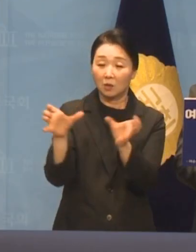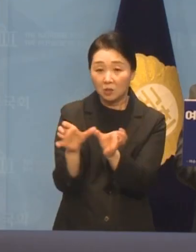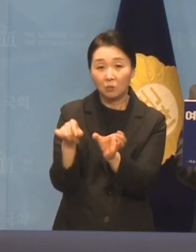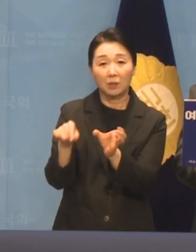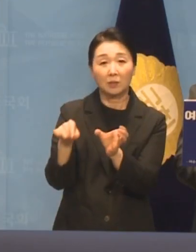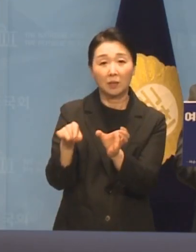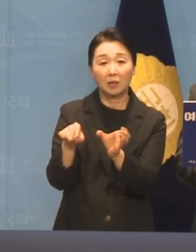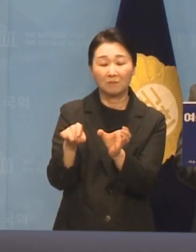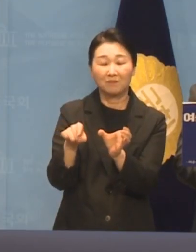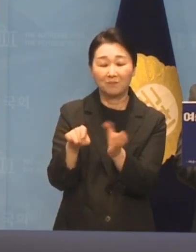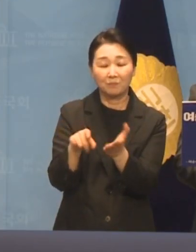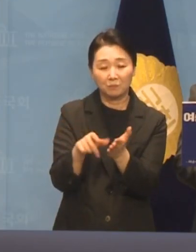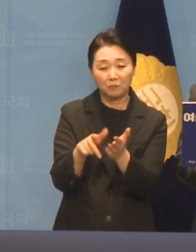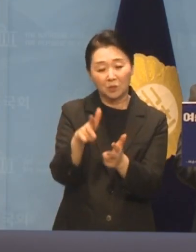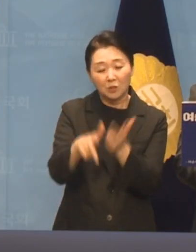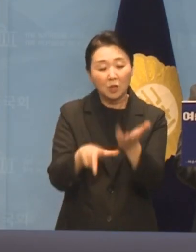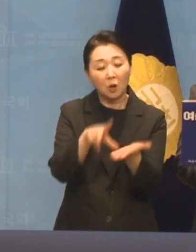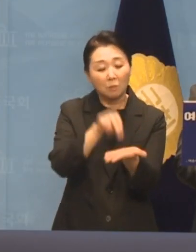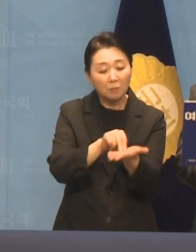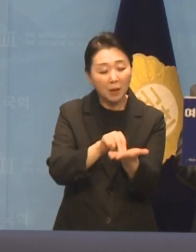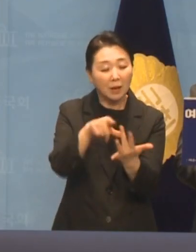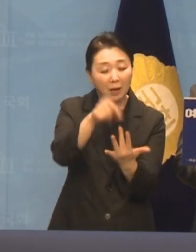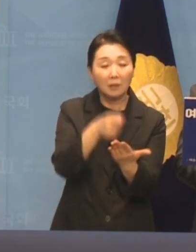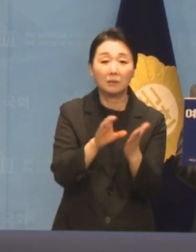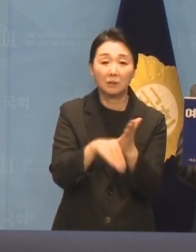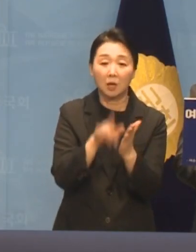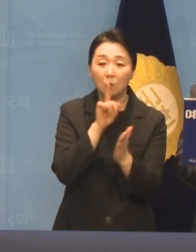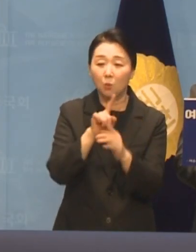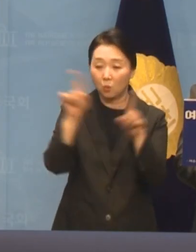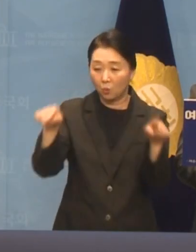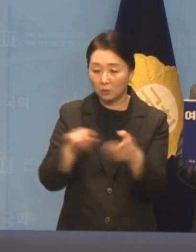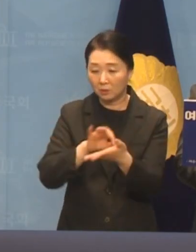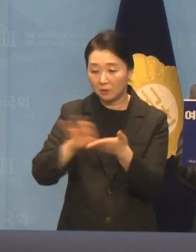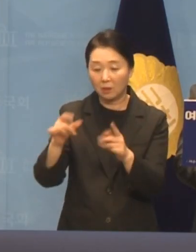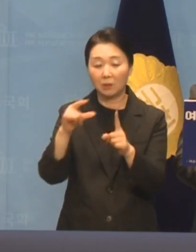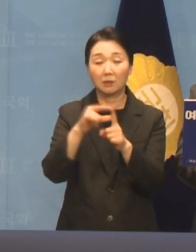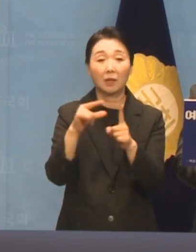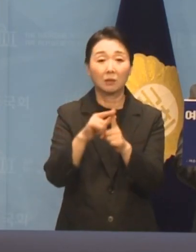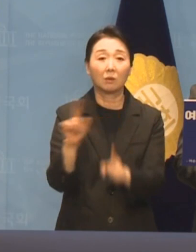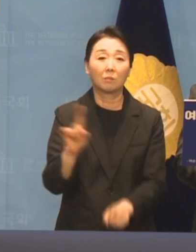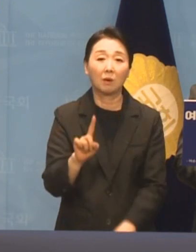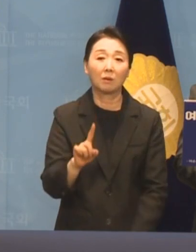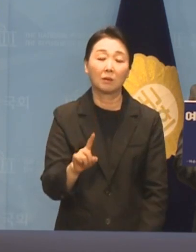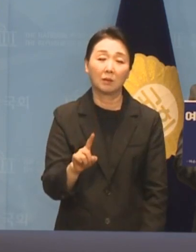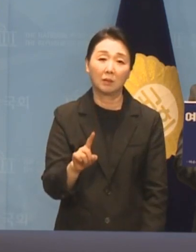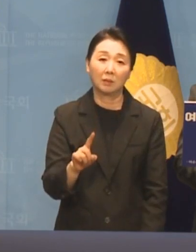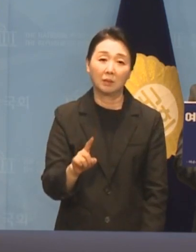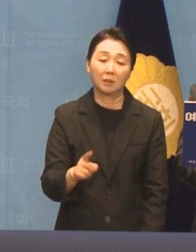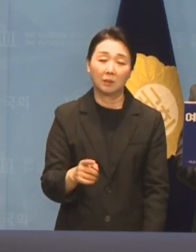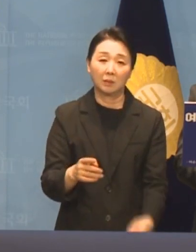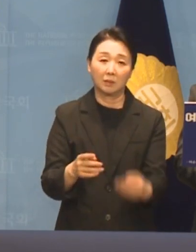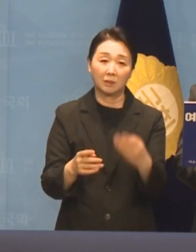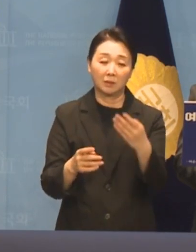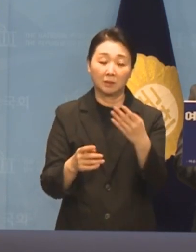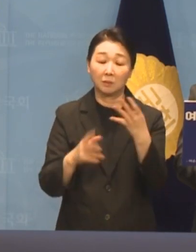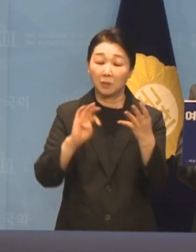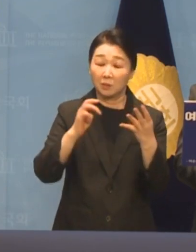과제 선정 과정에서 보고서에 사용할 용어를 14연대 무장